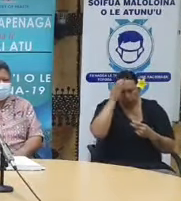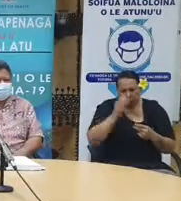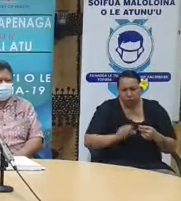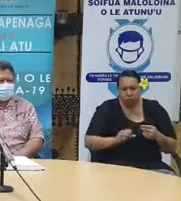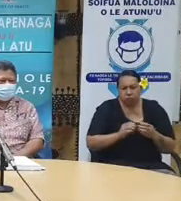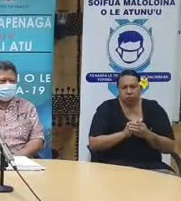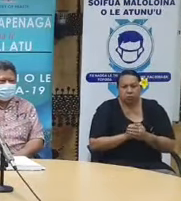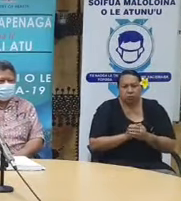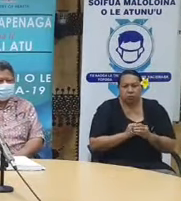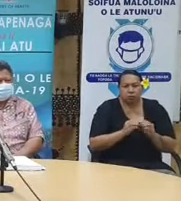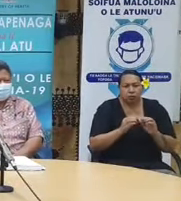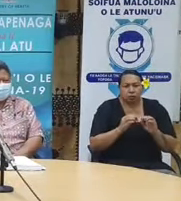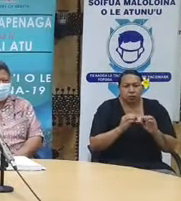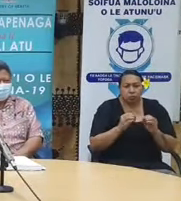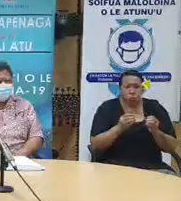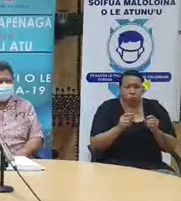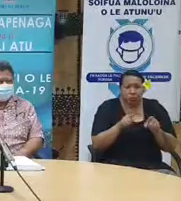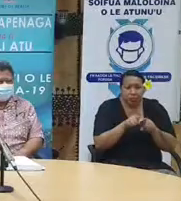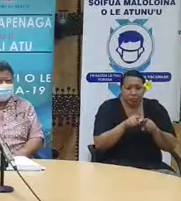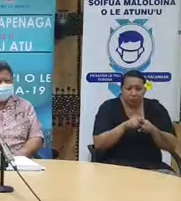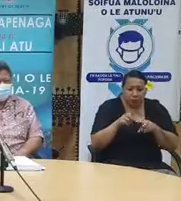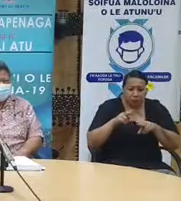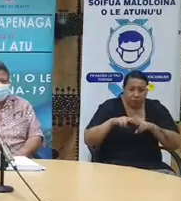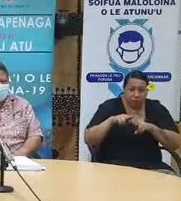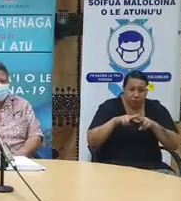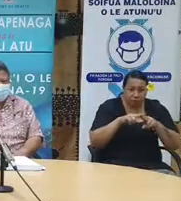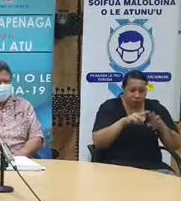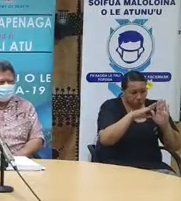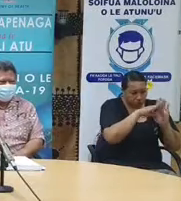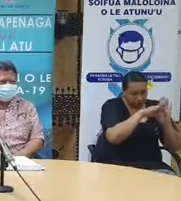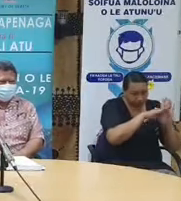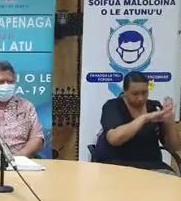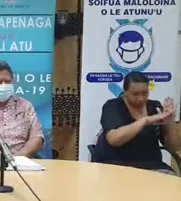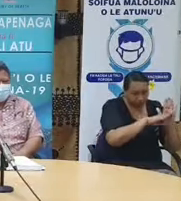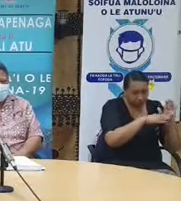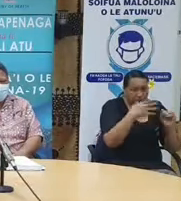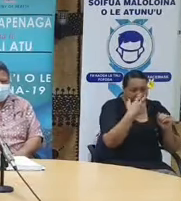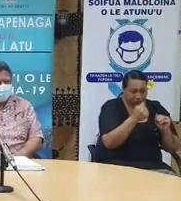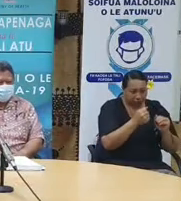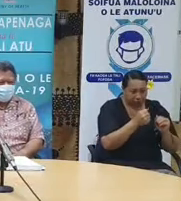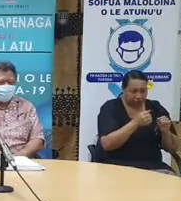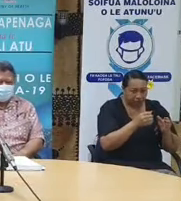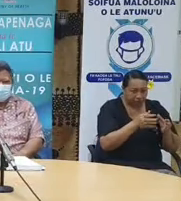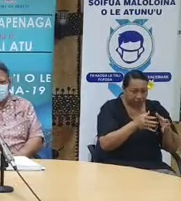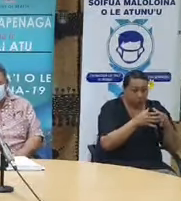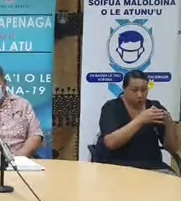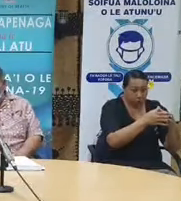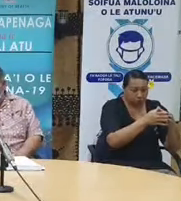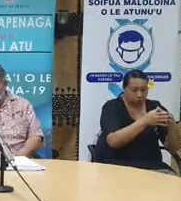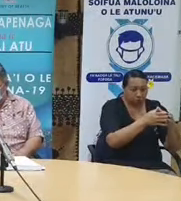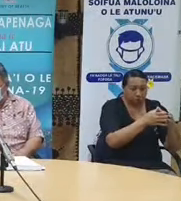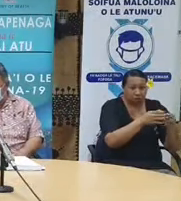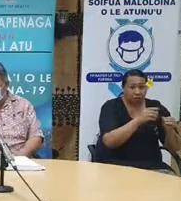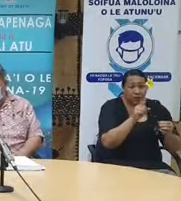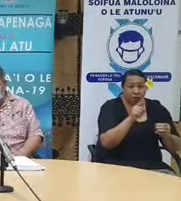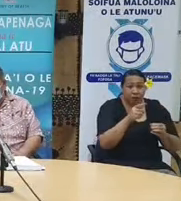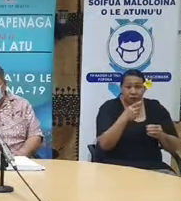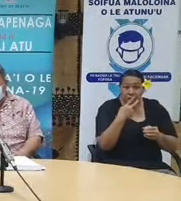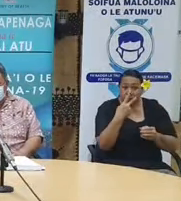ka ole kai le pole fo i fiki fa pe na fo i le pole ko quarantine boy ya ai ave ia nga i kama ia ko lua yu kai dis fa